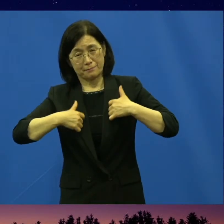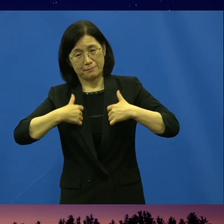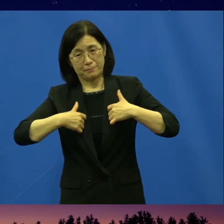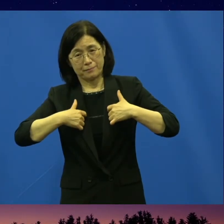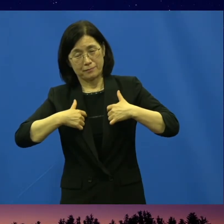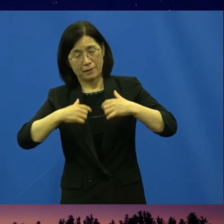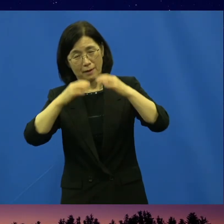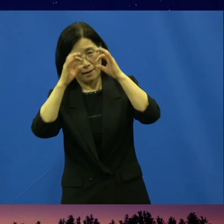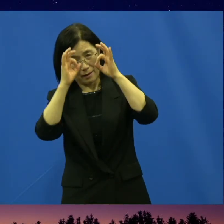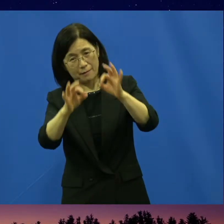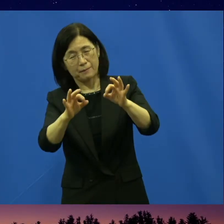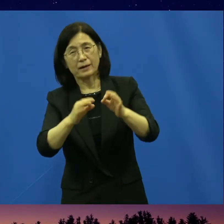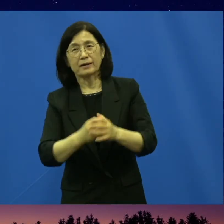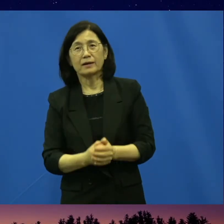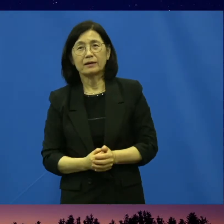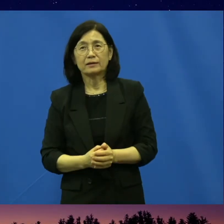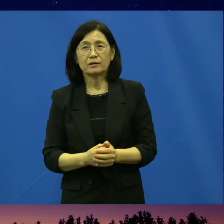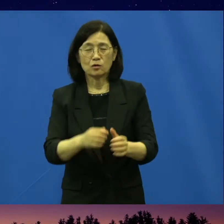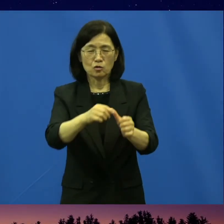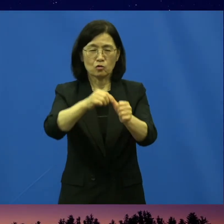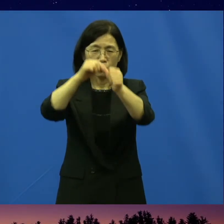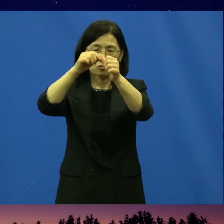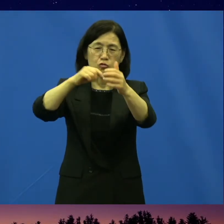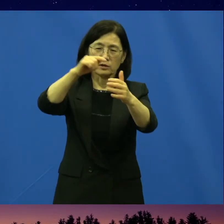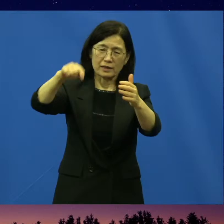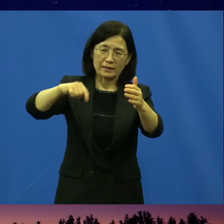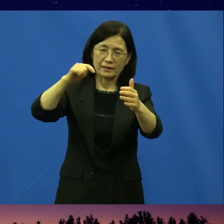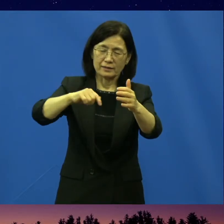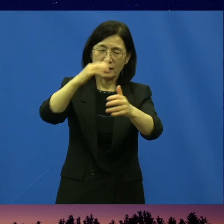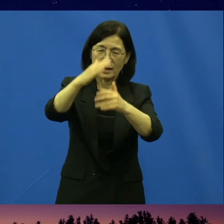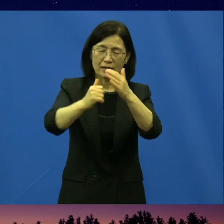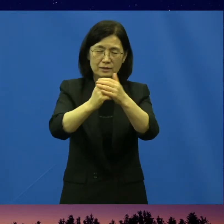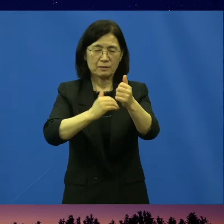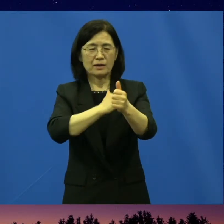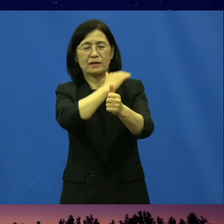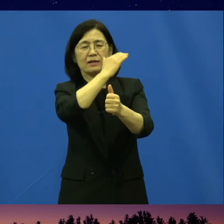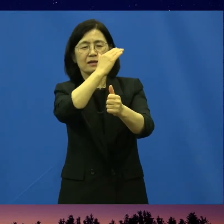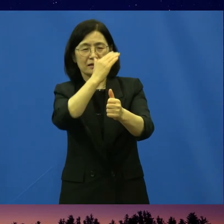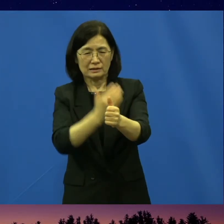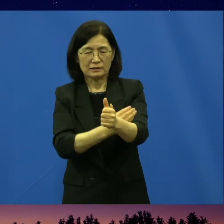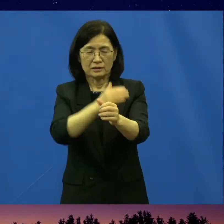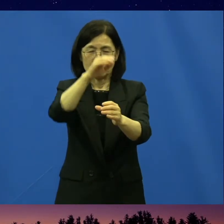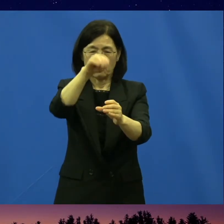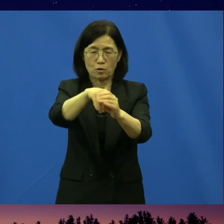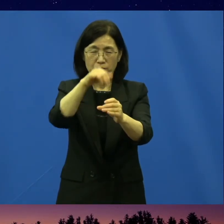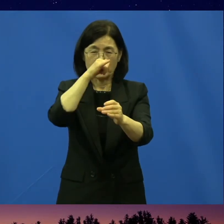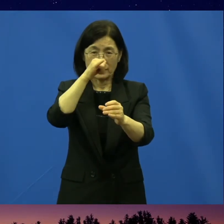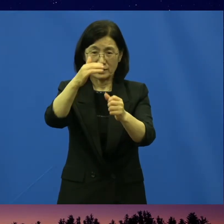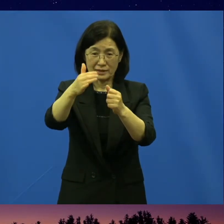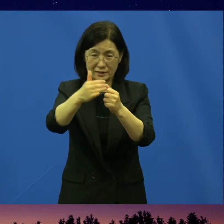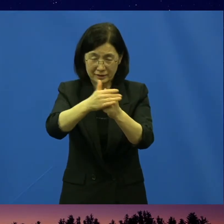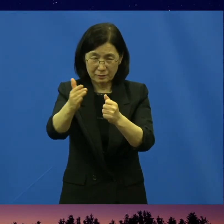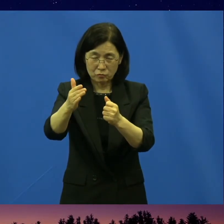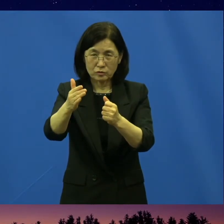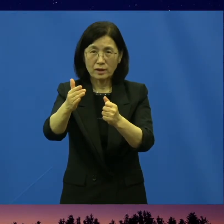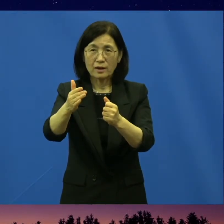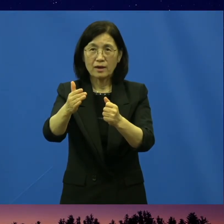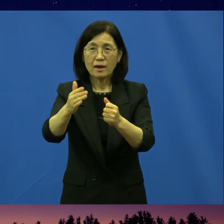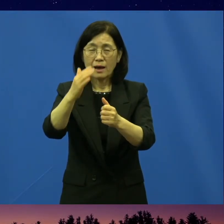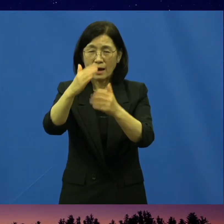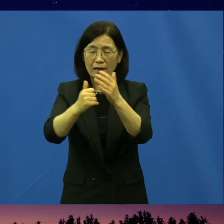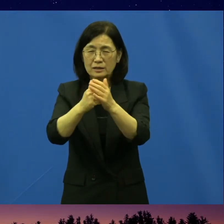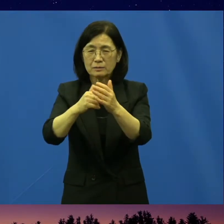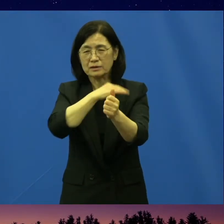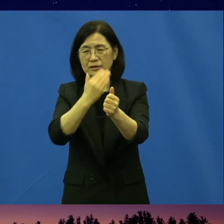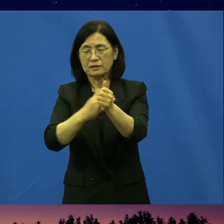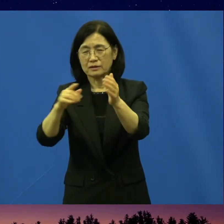그 구원 안에는 하나님의 능력이 들어있다는 거예요. 그래서 그 능력에 하나님을 의지하면 거기에는 두려움이 자리할